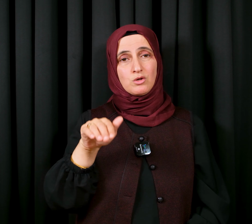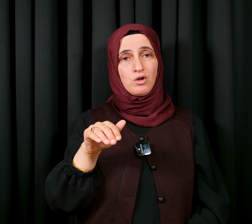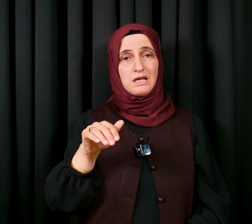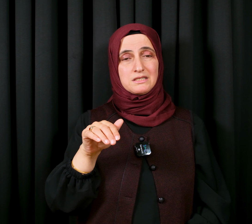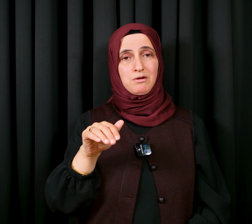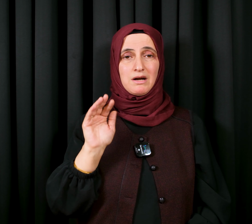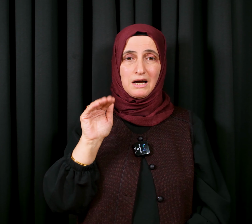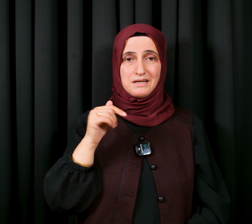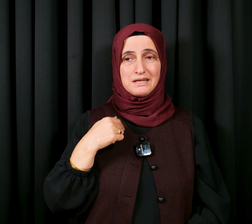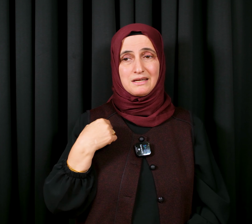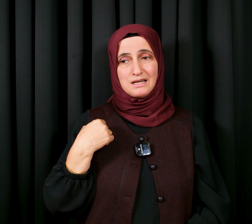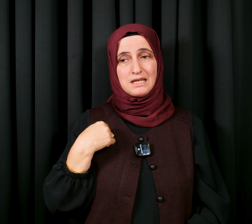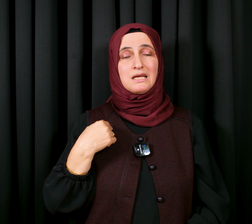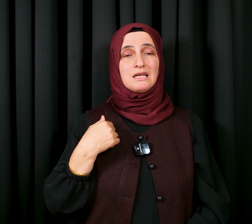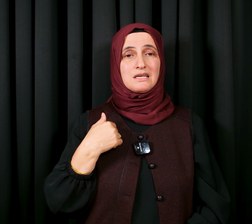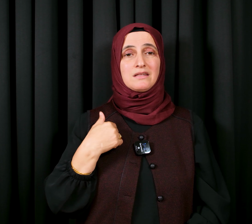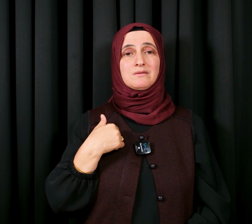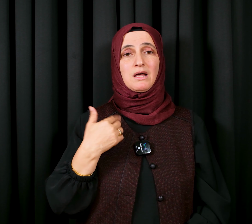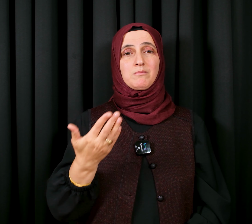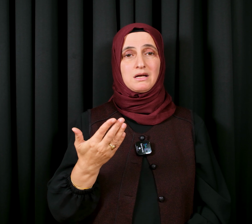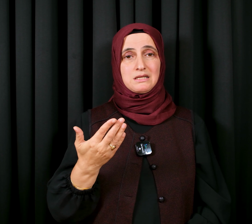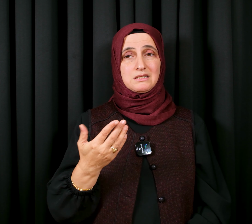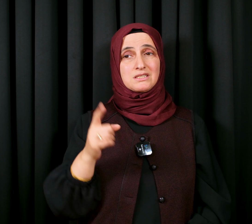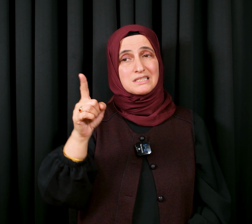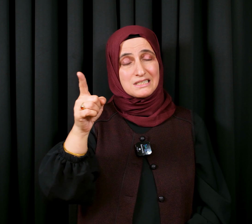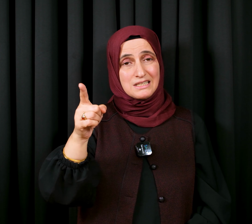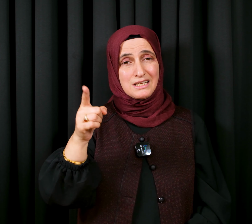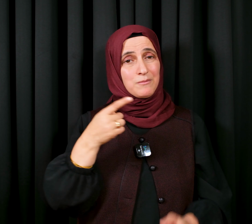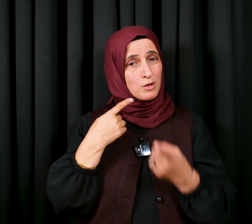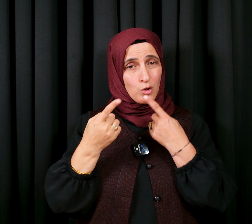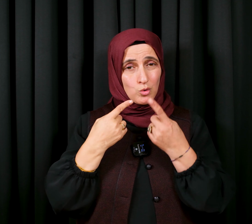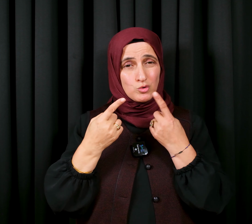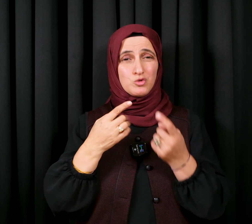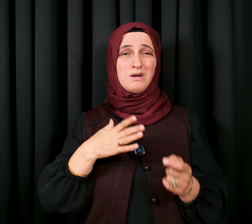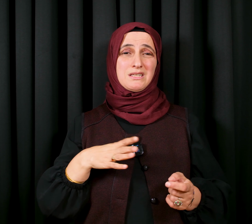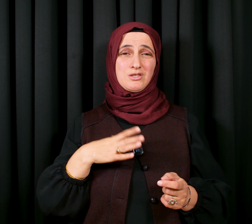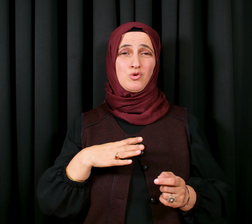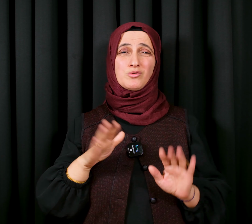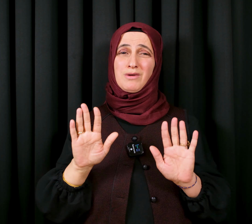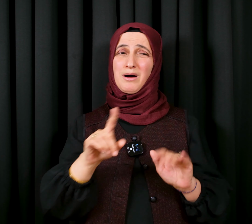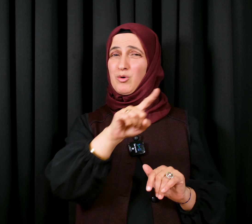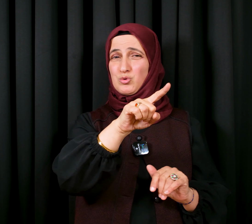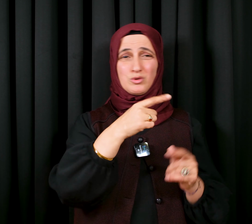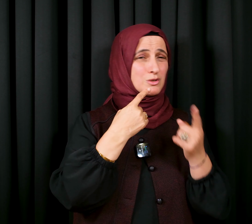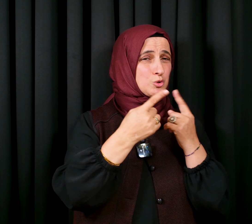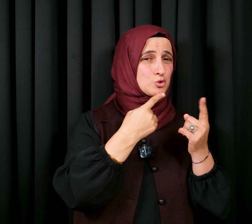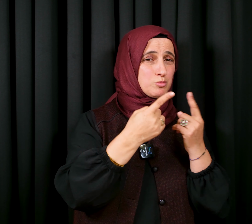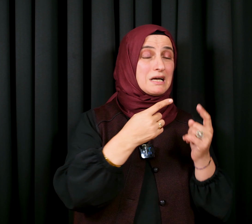yönlendirme var. Aynı hareket, hani kendimden bahsettiği için, hani seninle konuşmak istiyorum ama onunla konuşmak